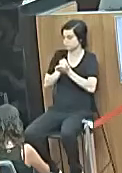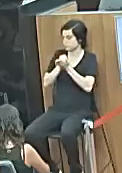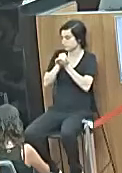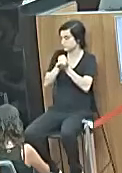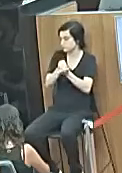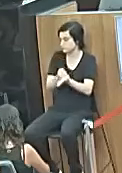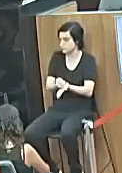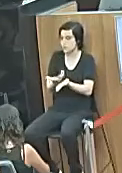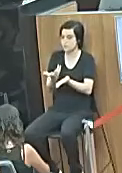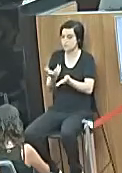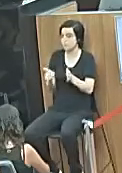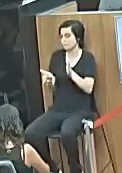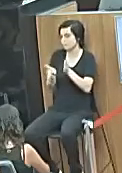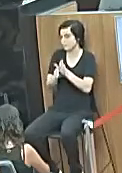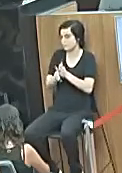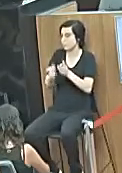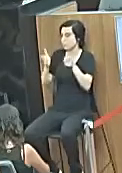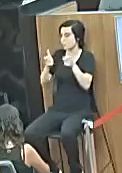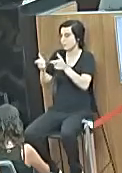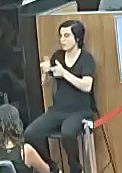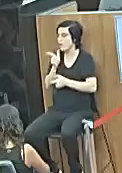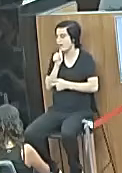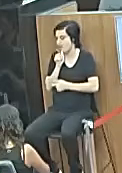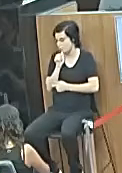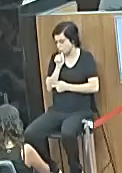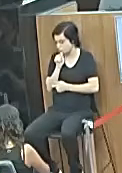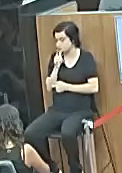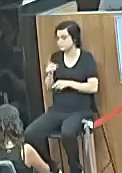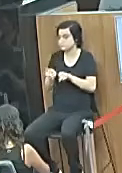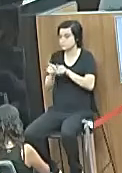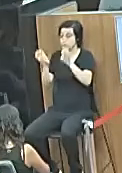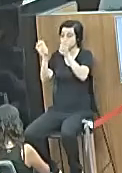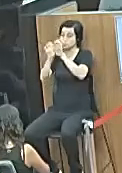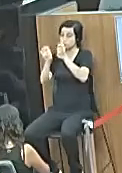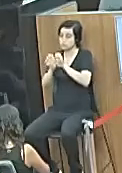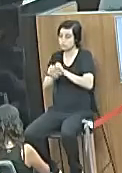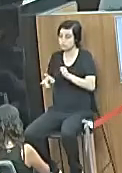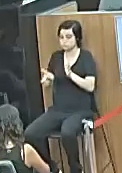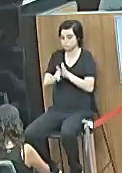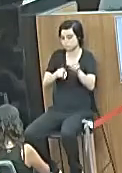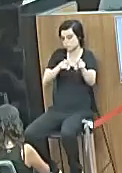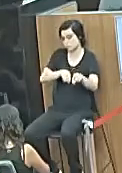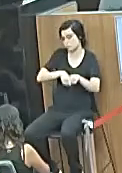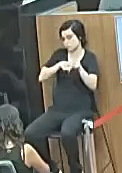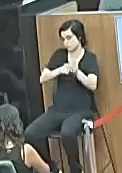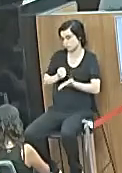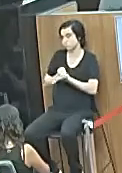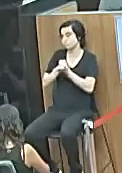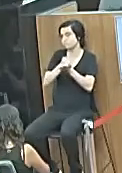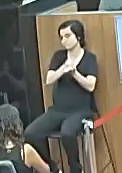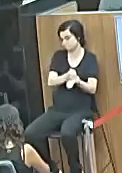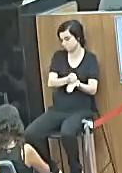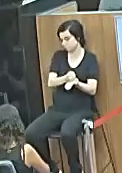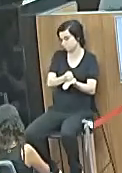recursos hídricos 127 e infraestrutura rural e agricultura sustentável